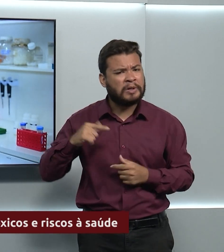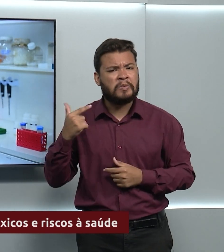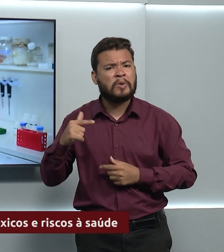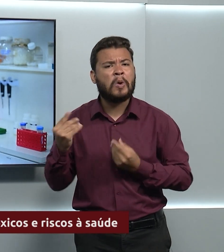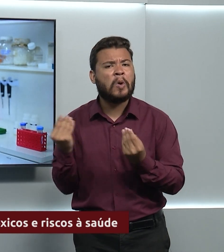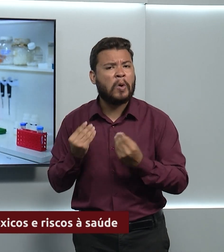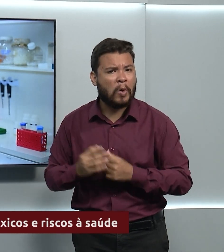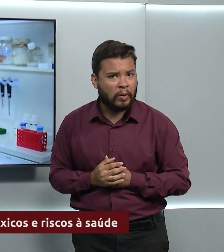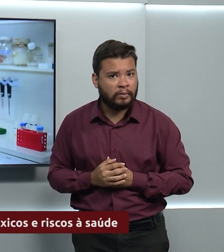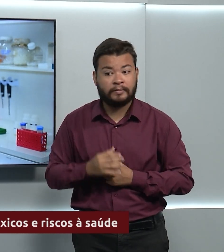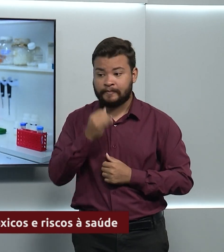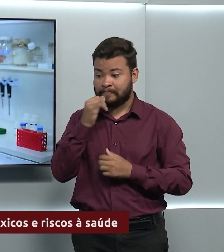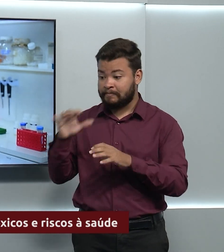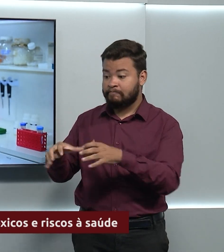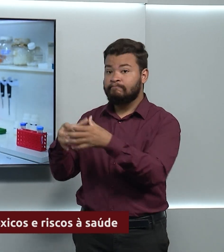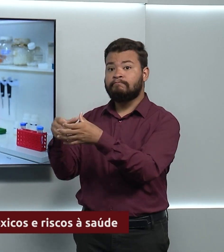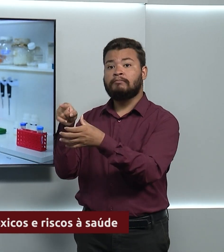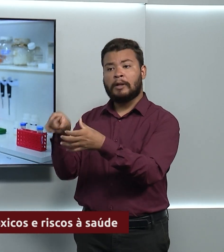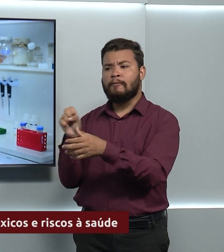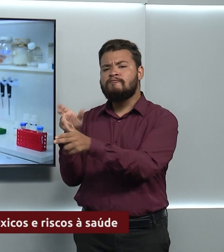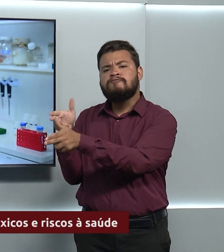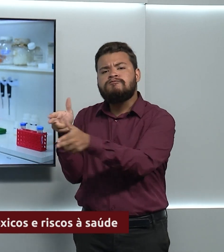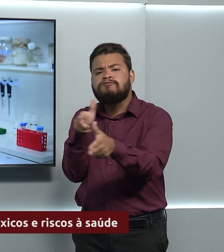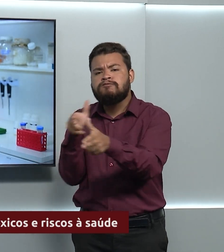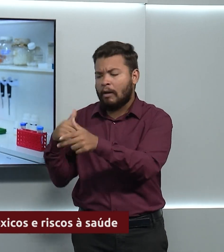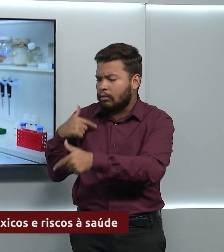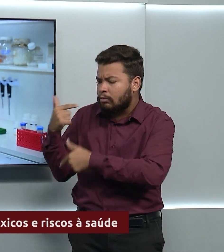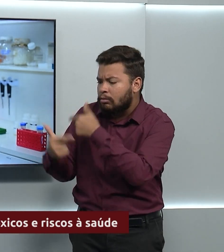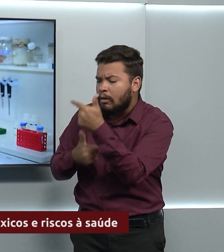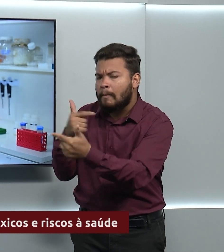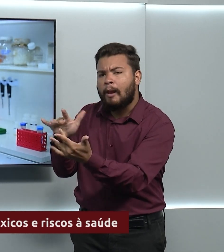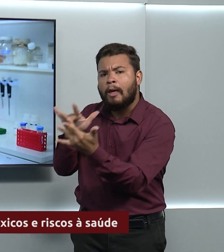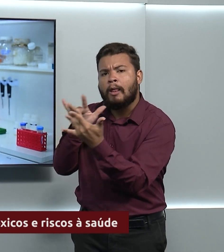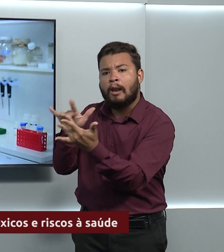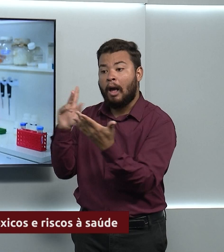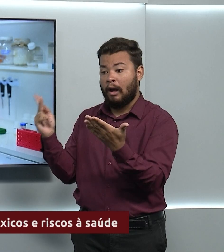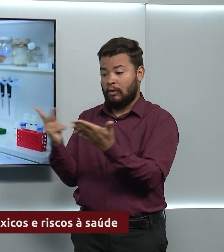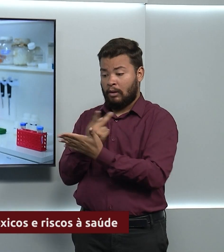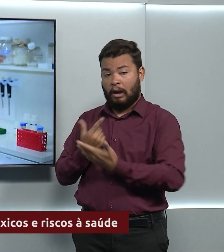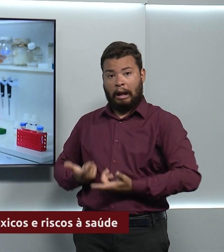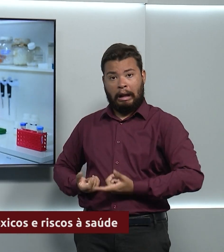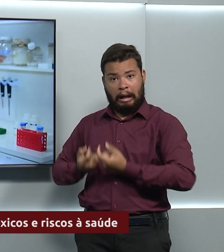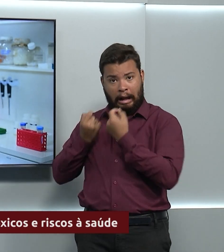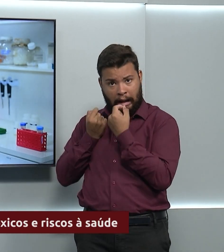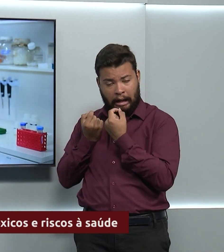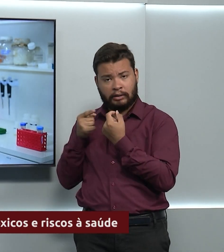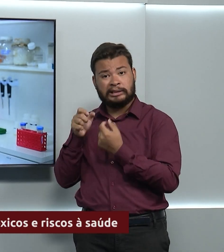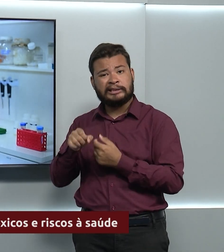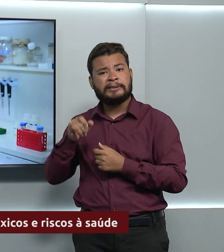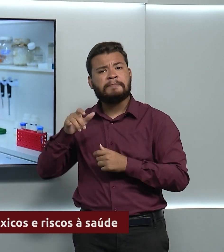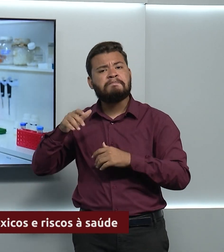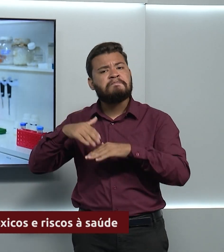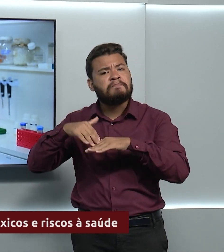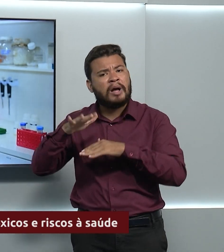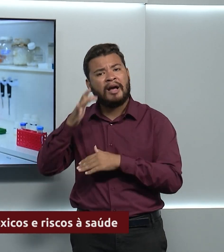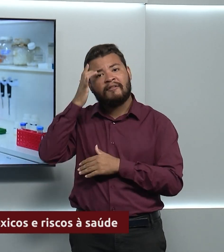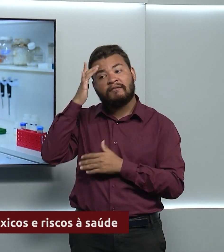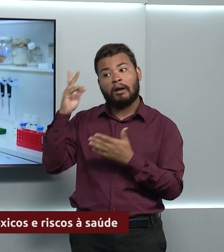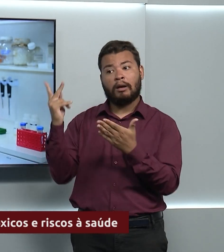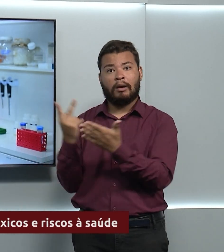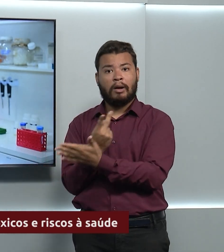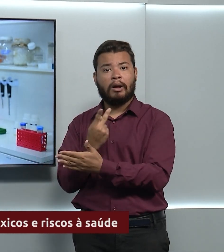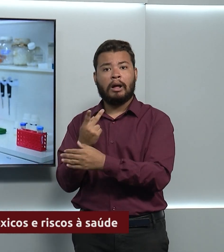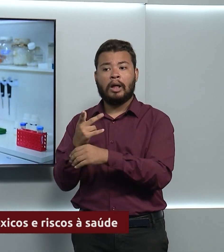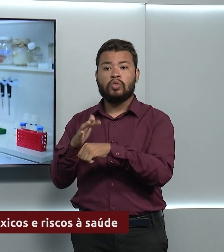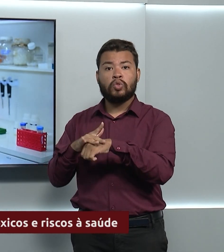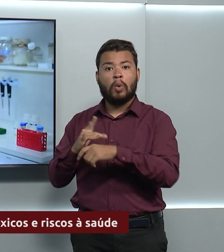essa exposição a agrotóxicos ocupacionalmente e desenvolveram câncer, era mais suscetível a desenvolver essa